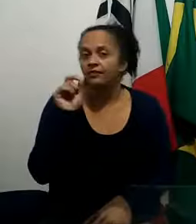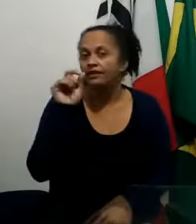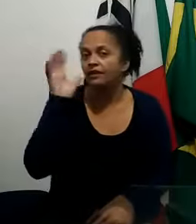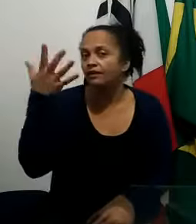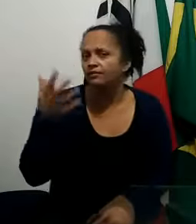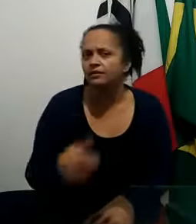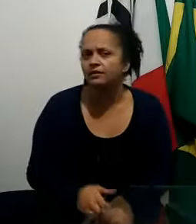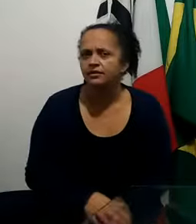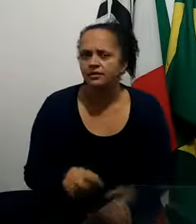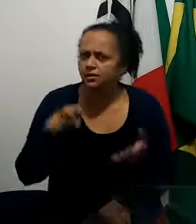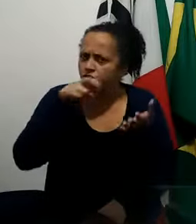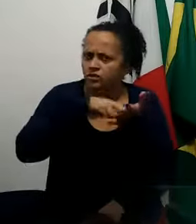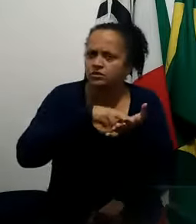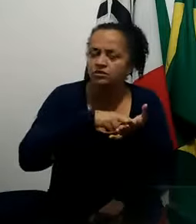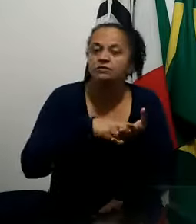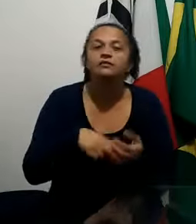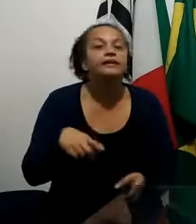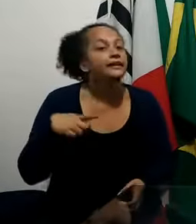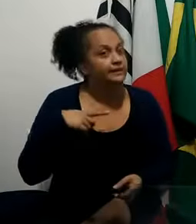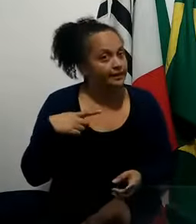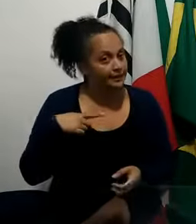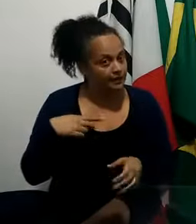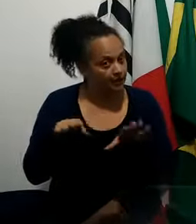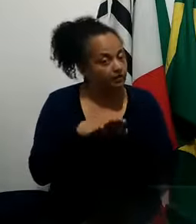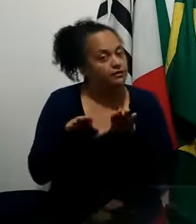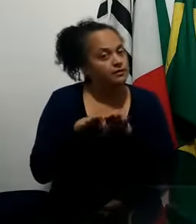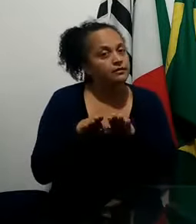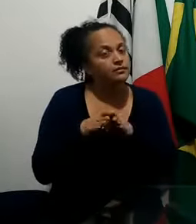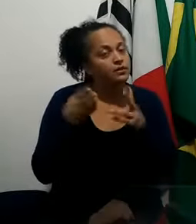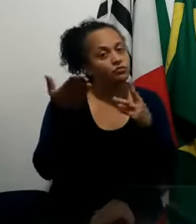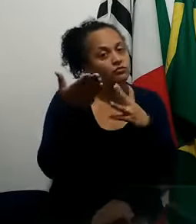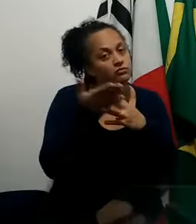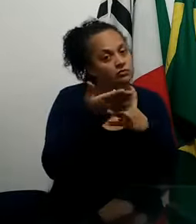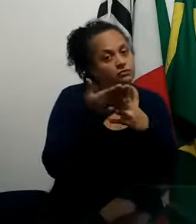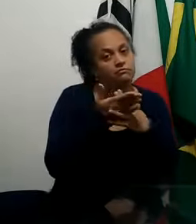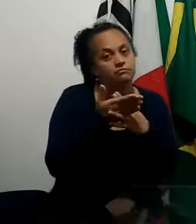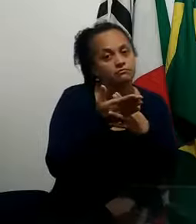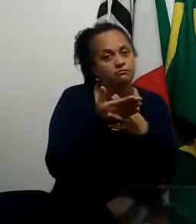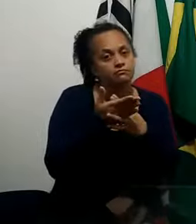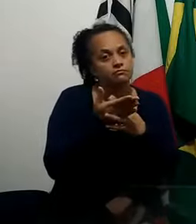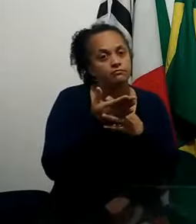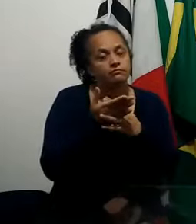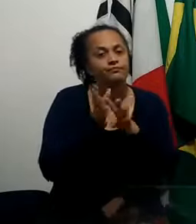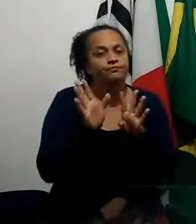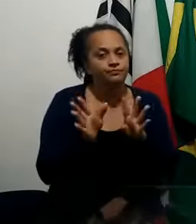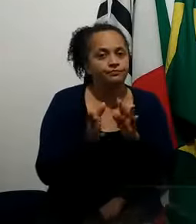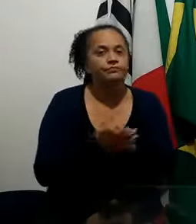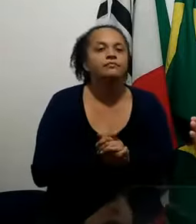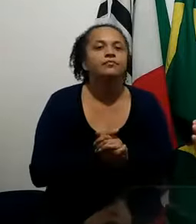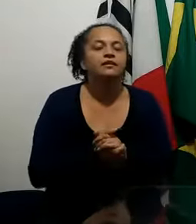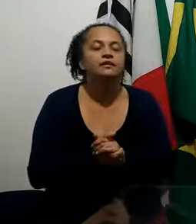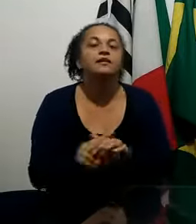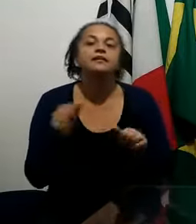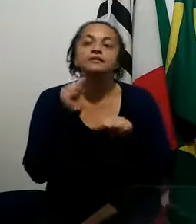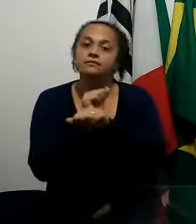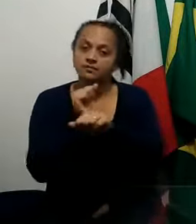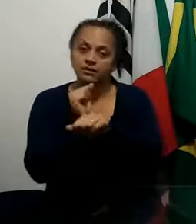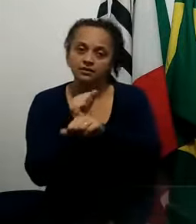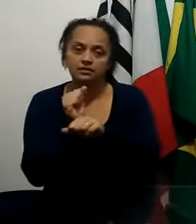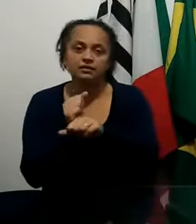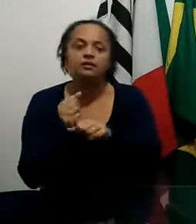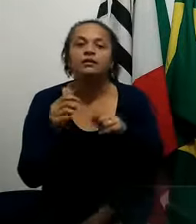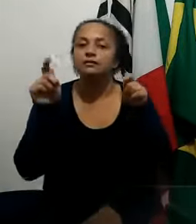um intervalo entre essa 6ª trombeta e a 7ª trombeta. E nesse período, no Apocalipse 10, do 1